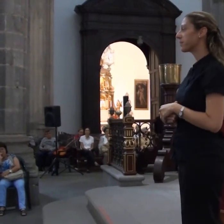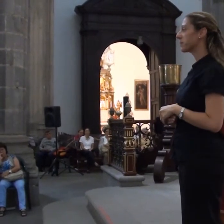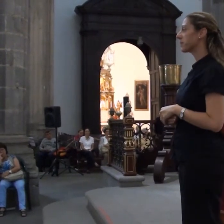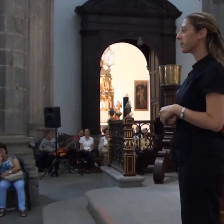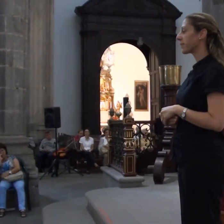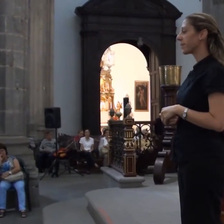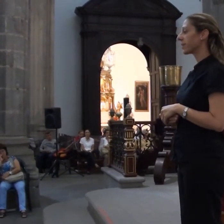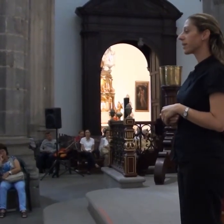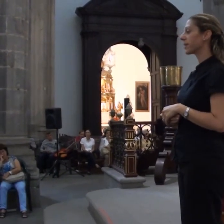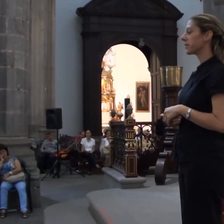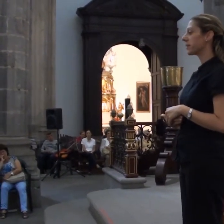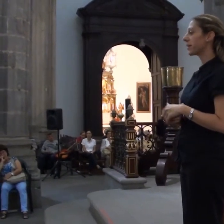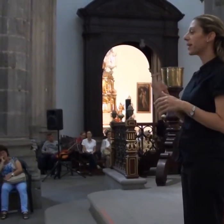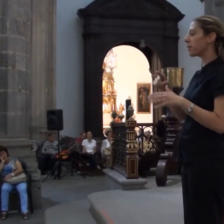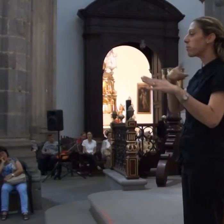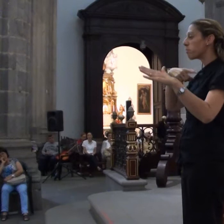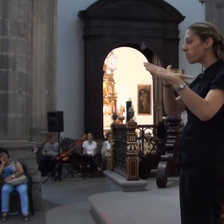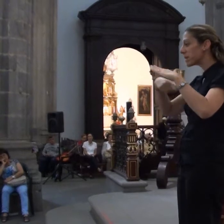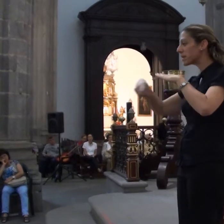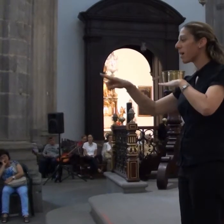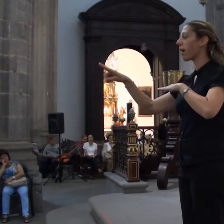de un mensaje